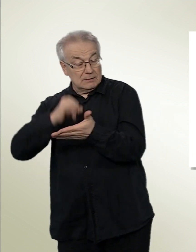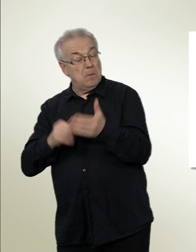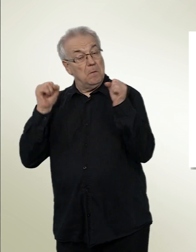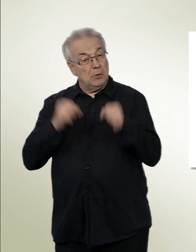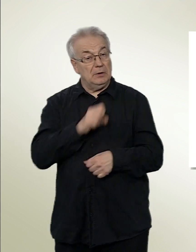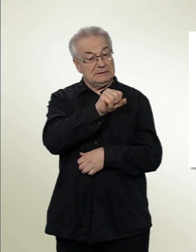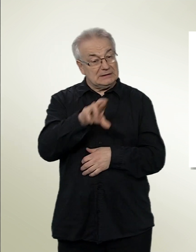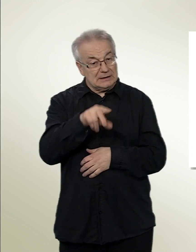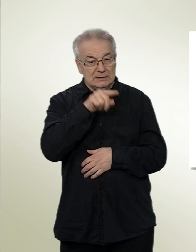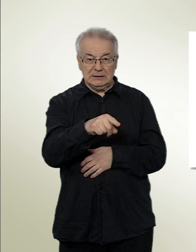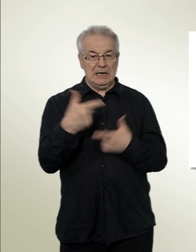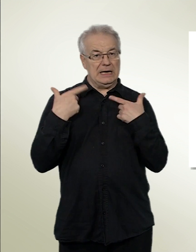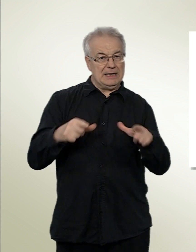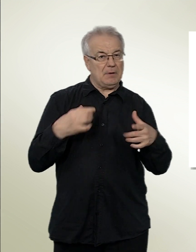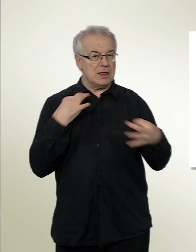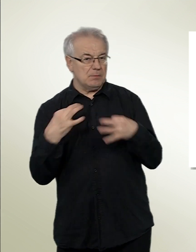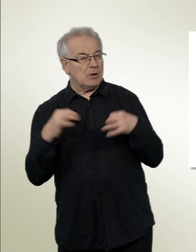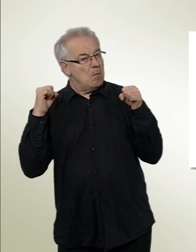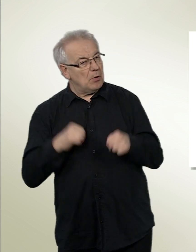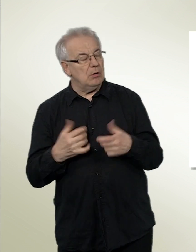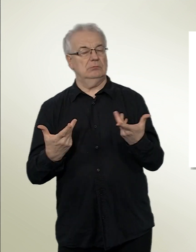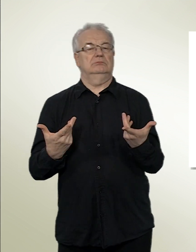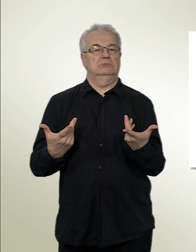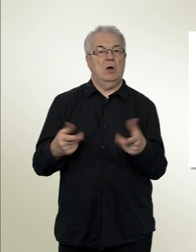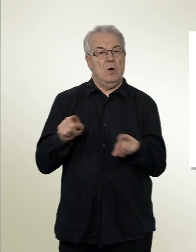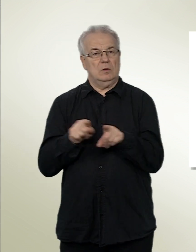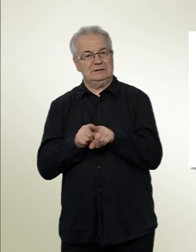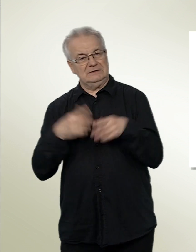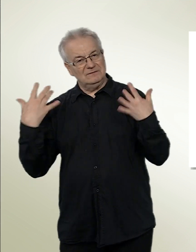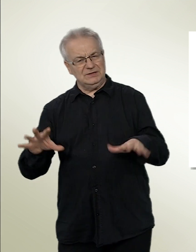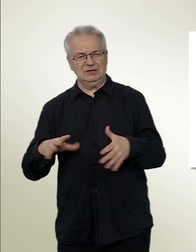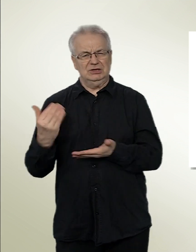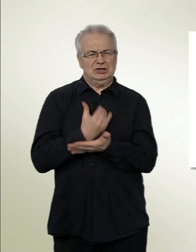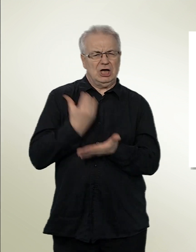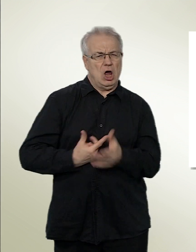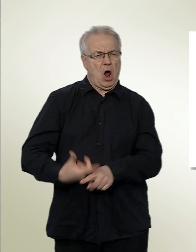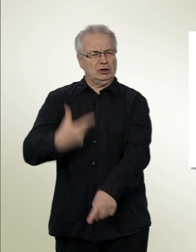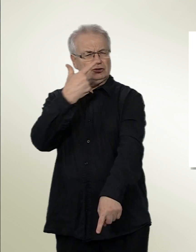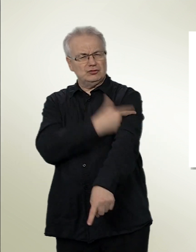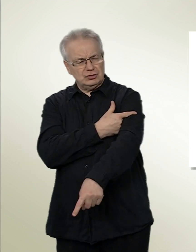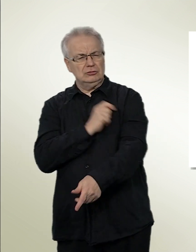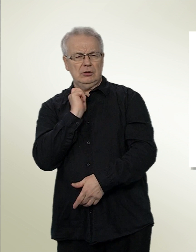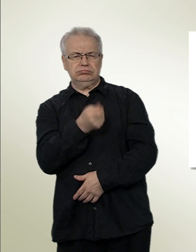la SSR d'être libre et indépendante. Il mettrait aussi un terme à certains salaires exorbitants versés au sein de la